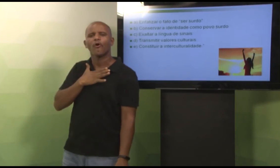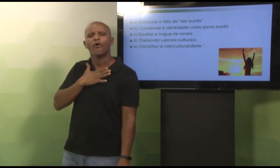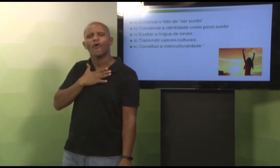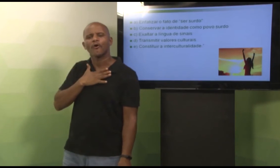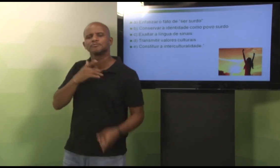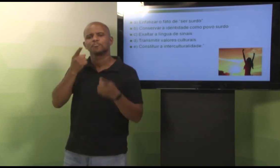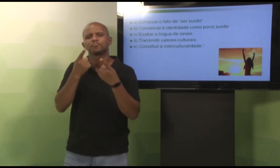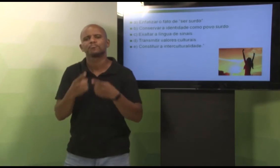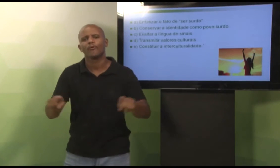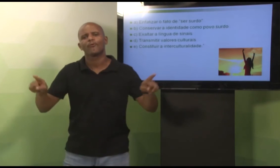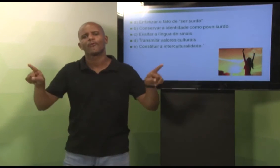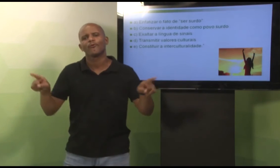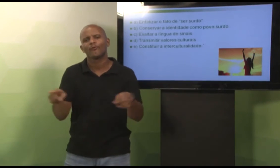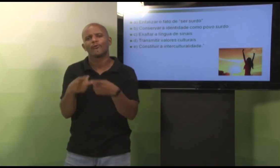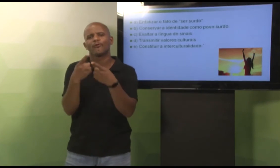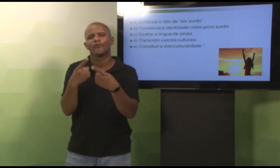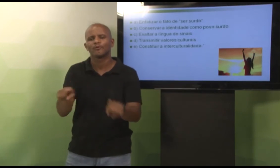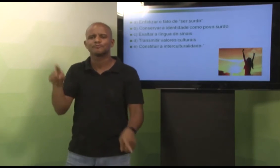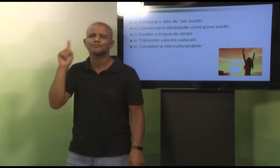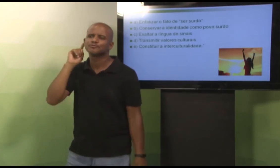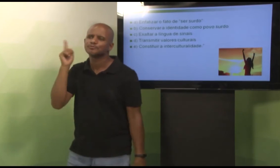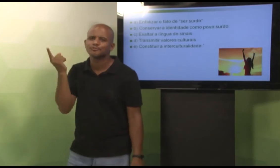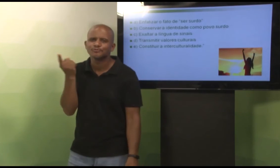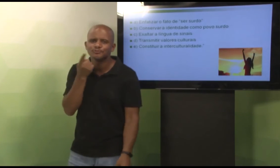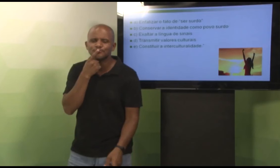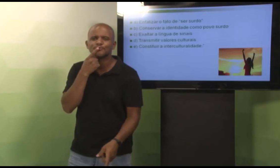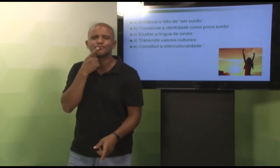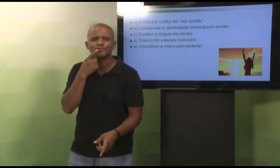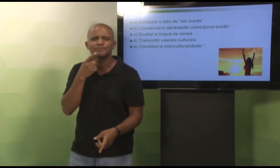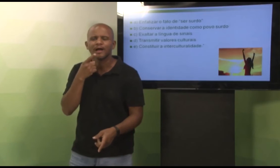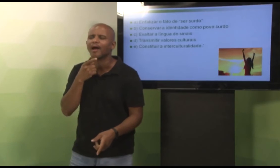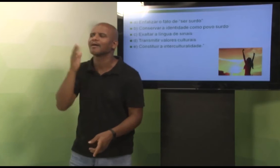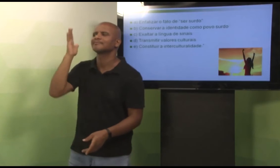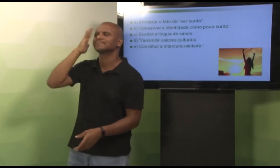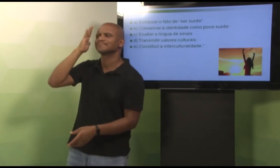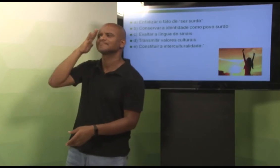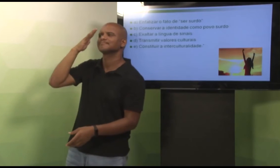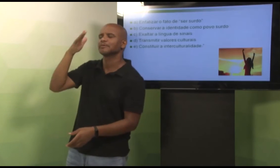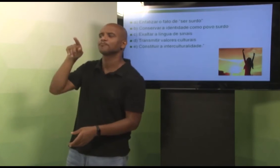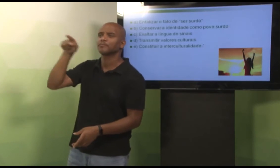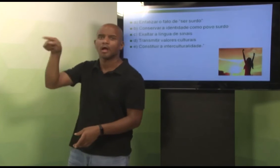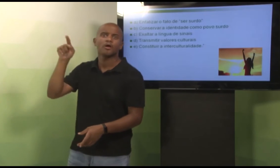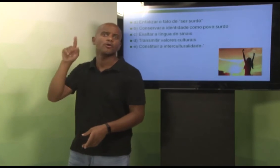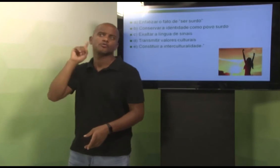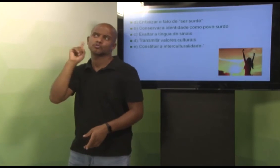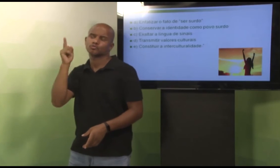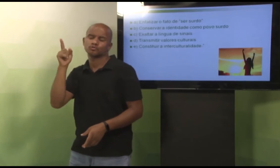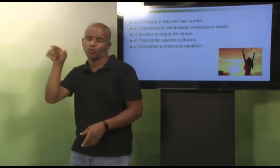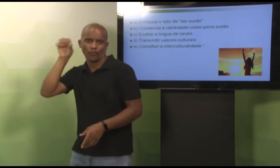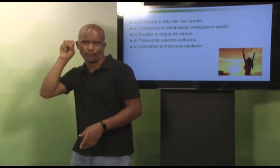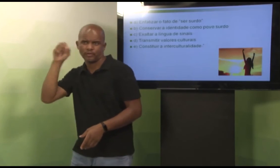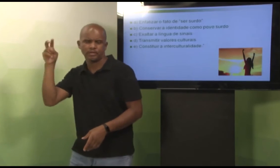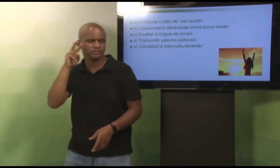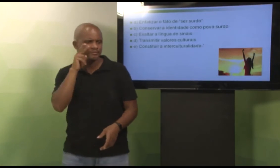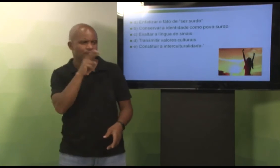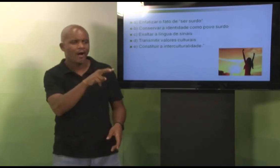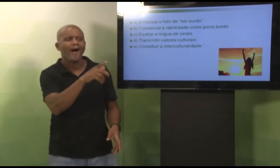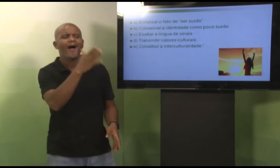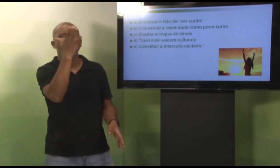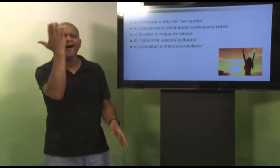entender. Os ouvintes gostam de músicas, então o surdo, ele vai entender isso. Ele tem